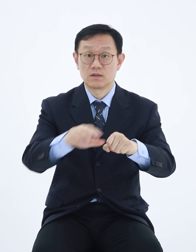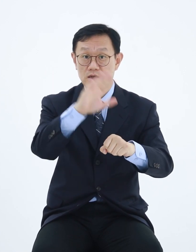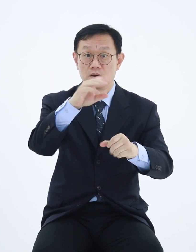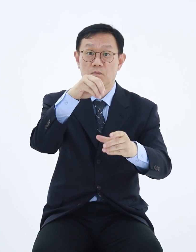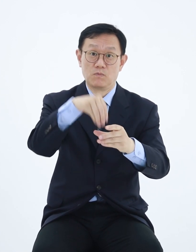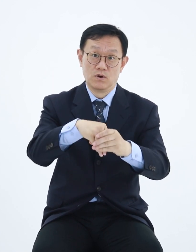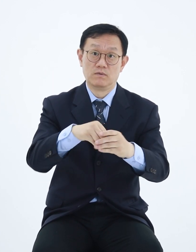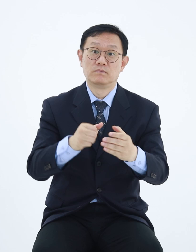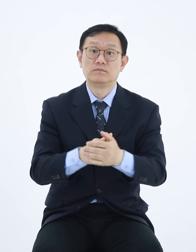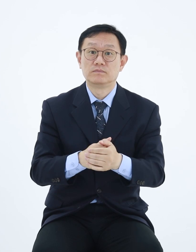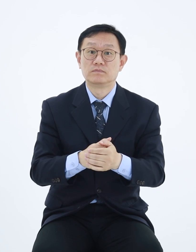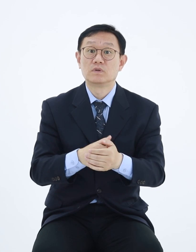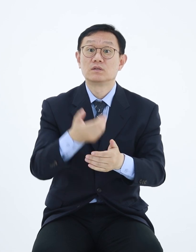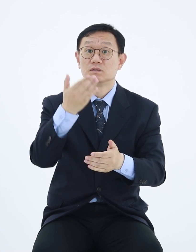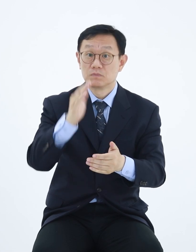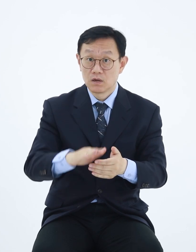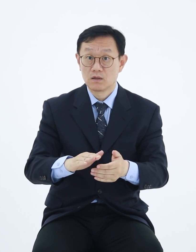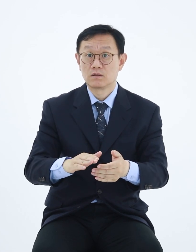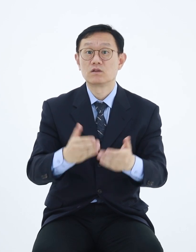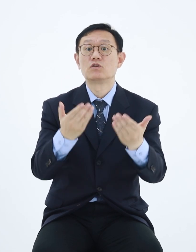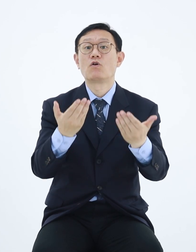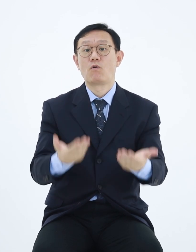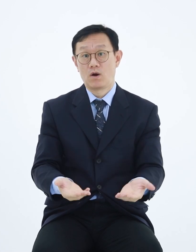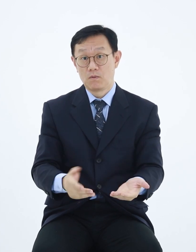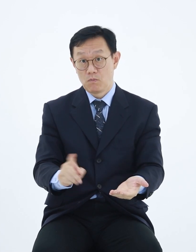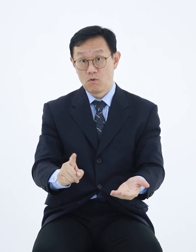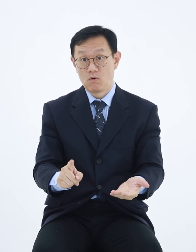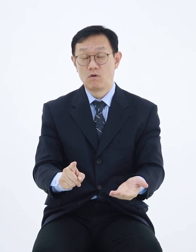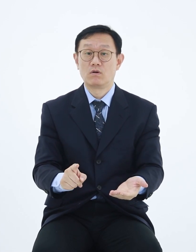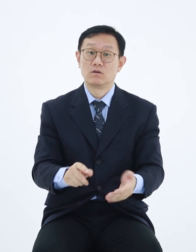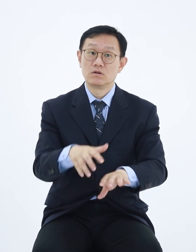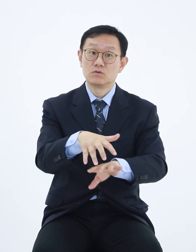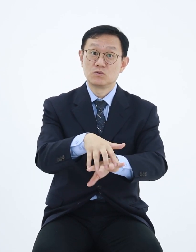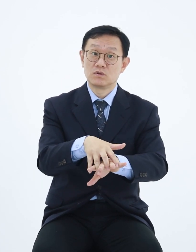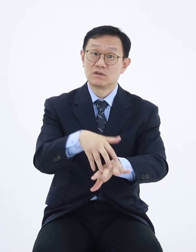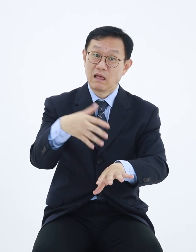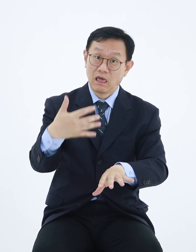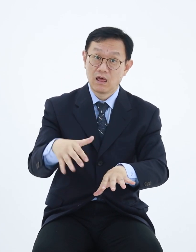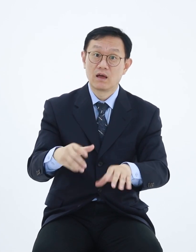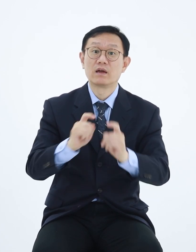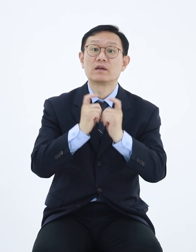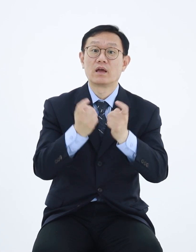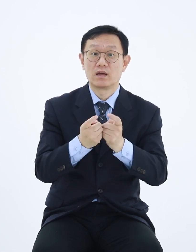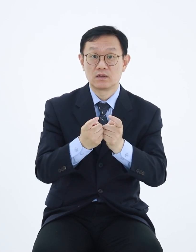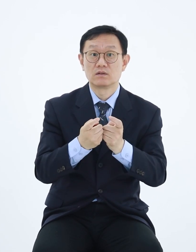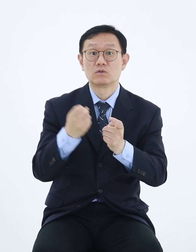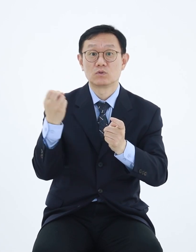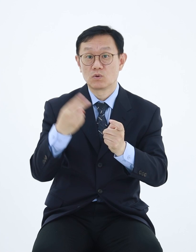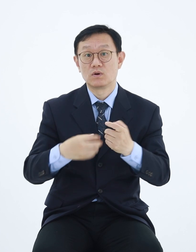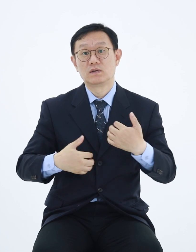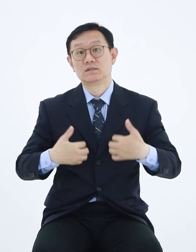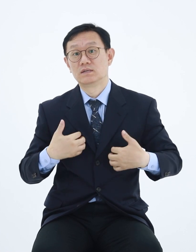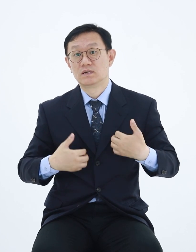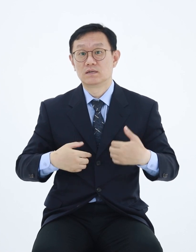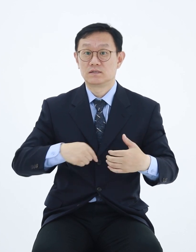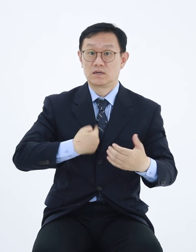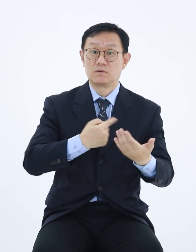포함된다. 반면 여가는 포괄적이고 덜 조직적이며 개인적인 동시에 쾌락과 자기 표현과 같은 내적